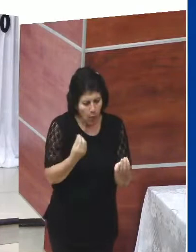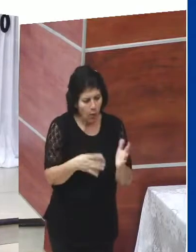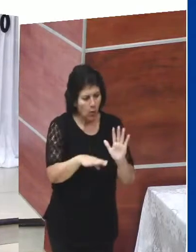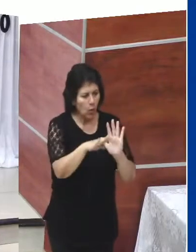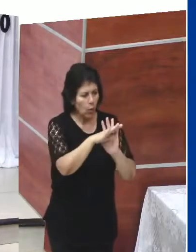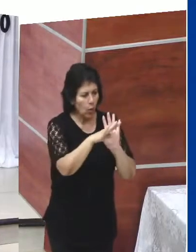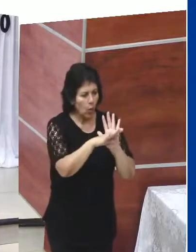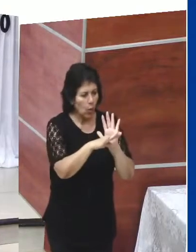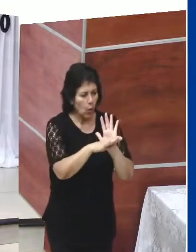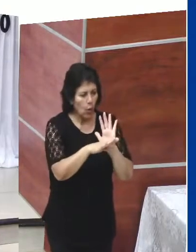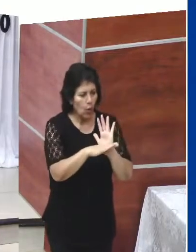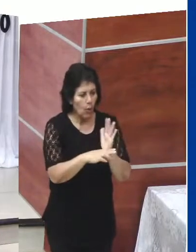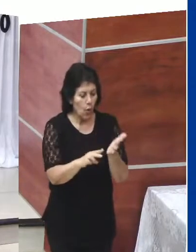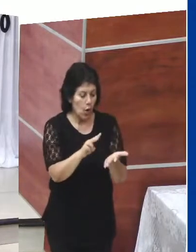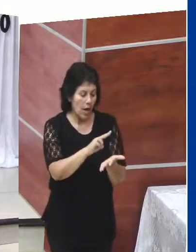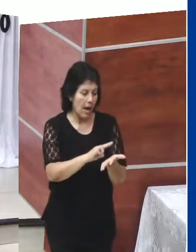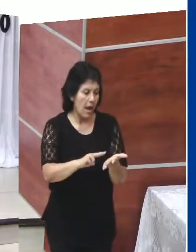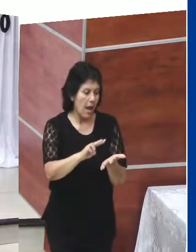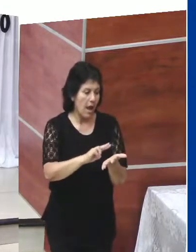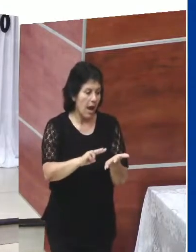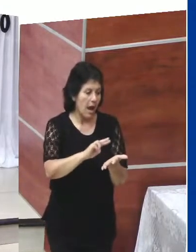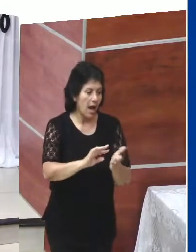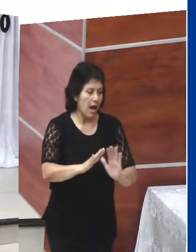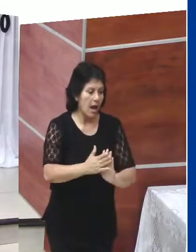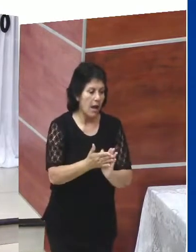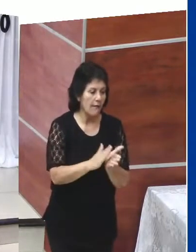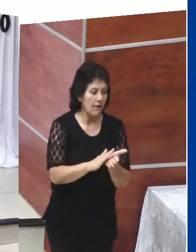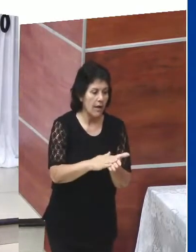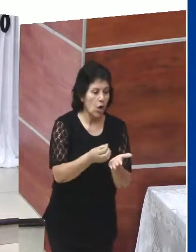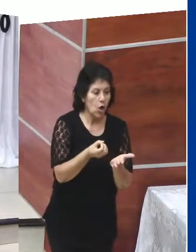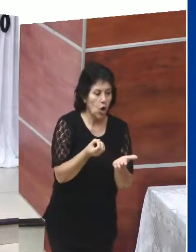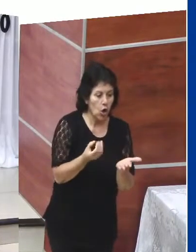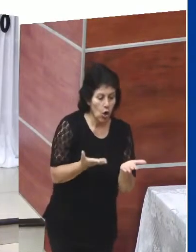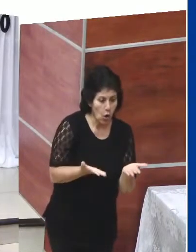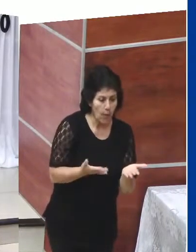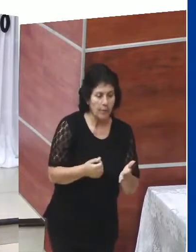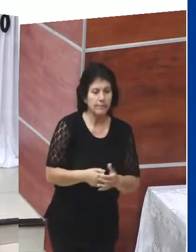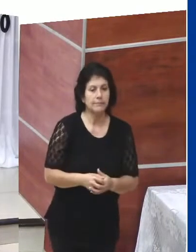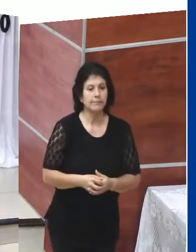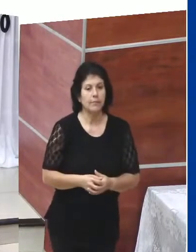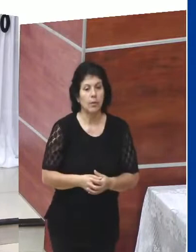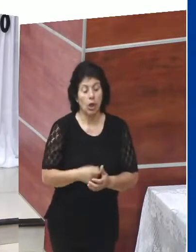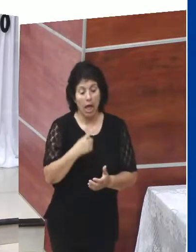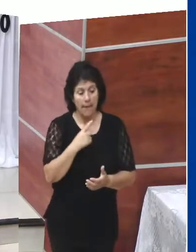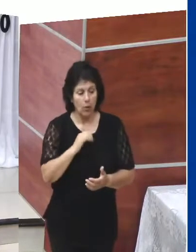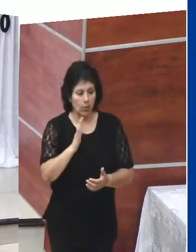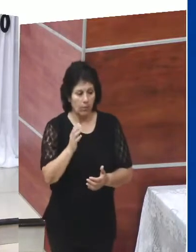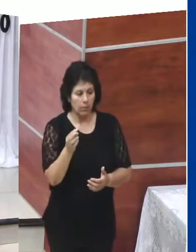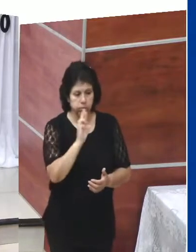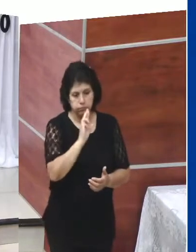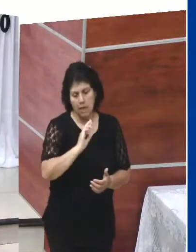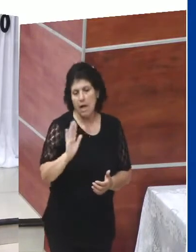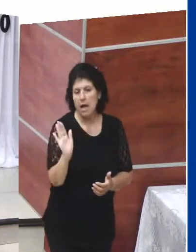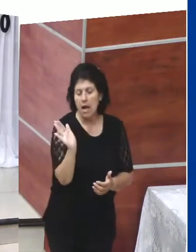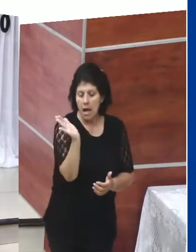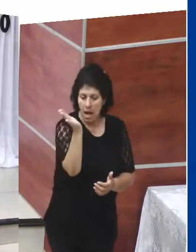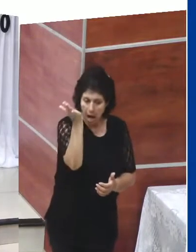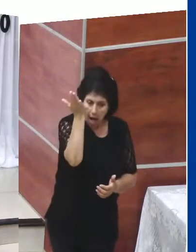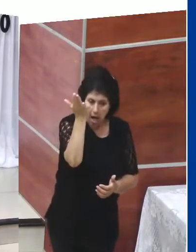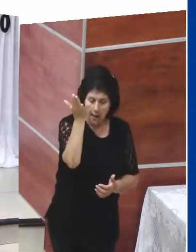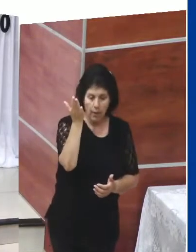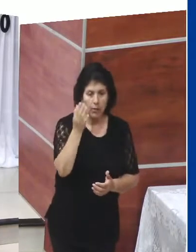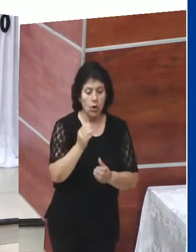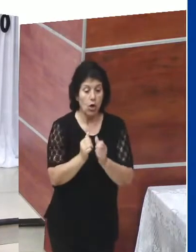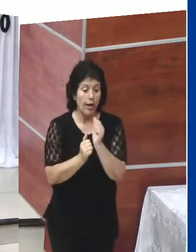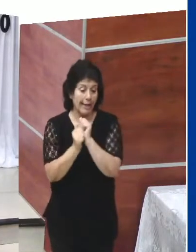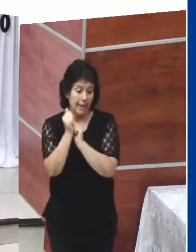distintos planes de lecturas complementaria con libros de Elena de White, por ejemplo, en donde lees la historia bíblica